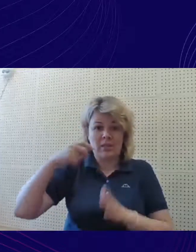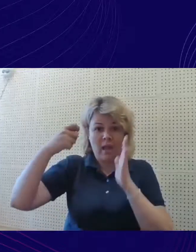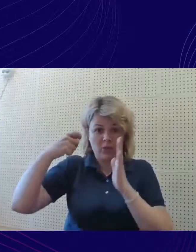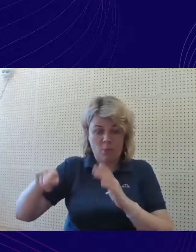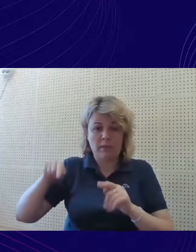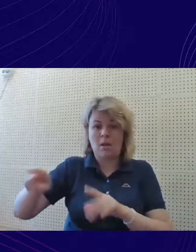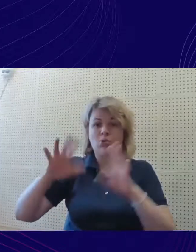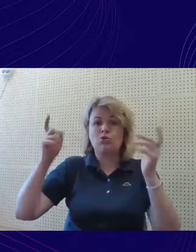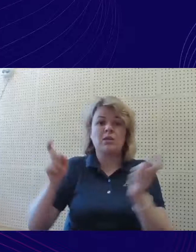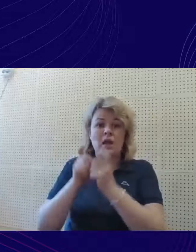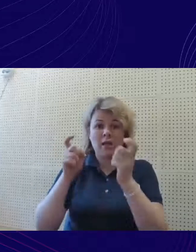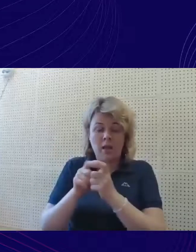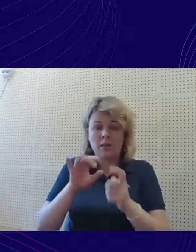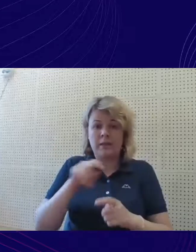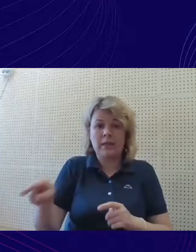съемок отстраняют.